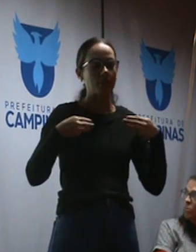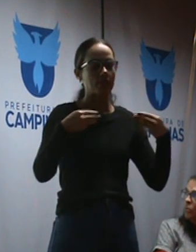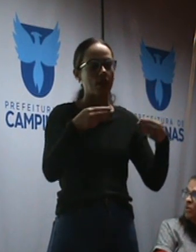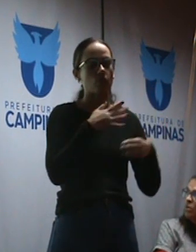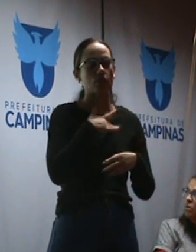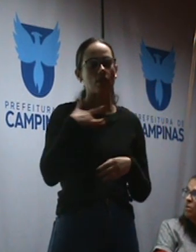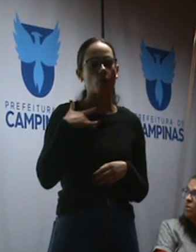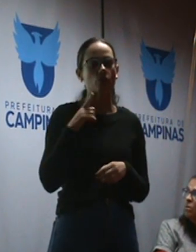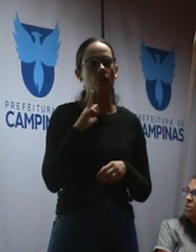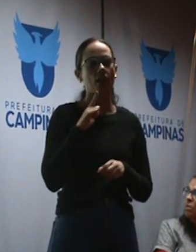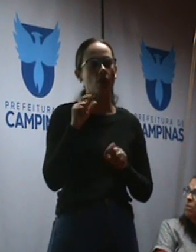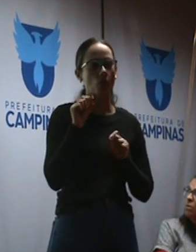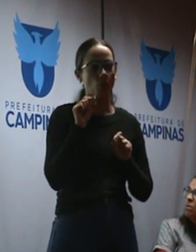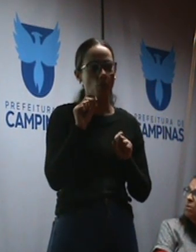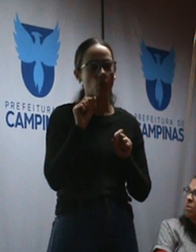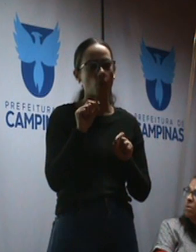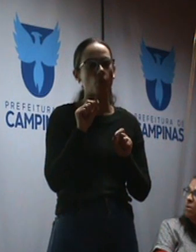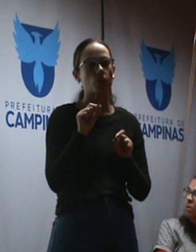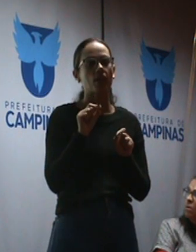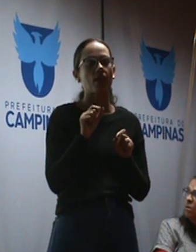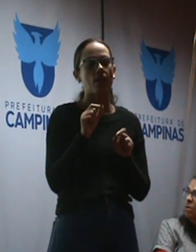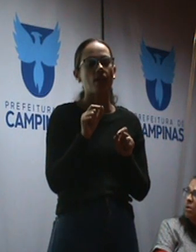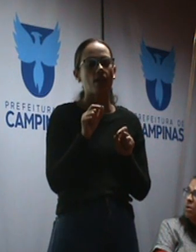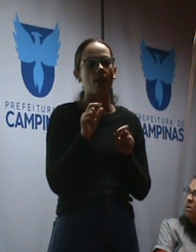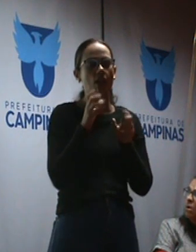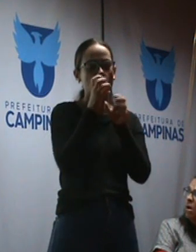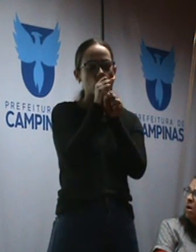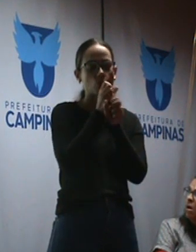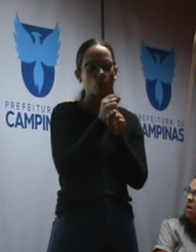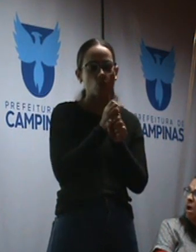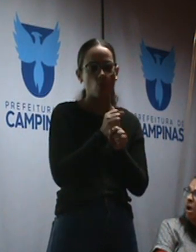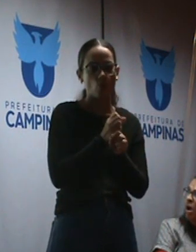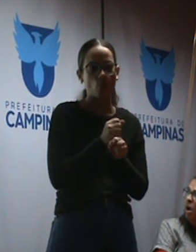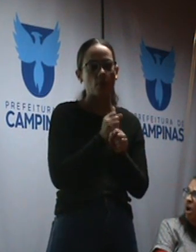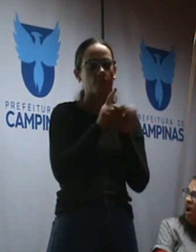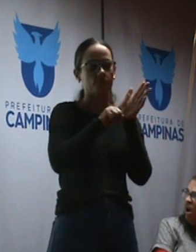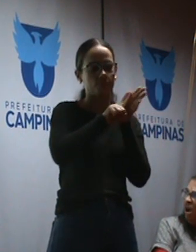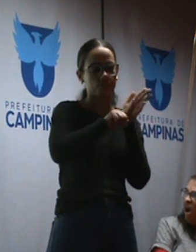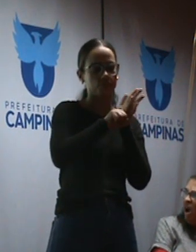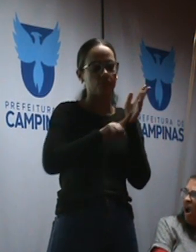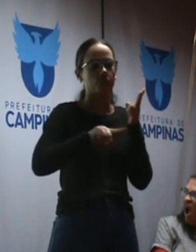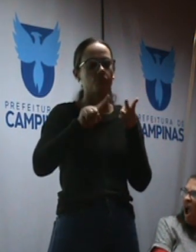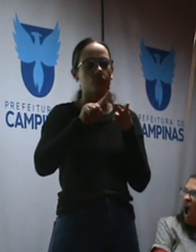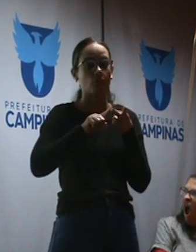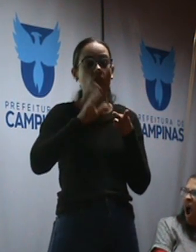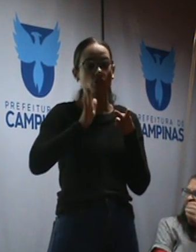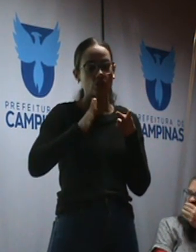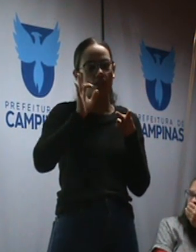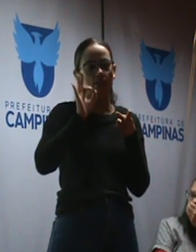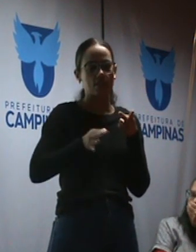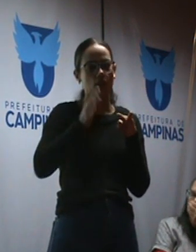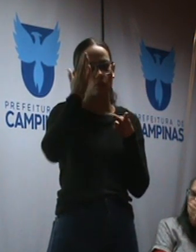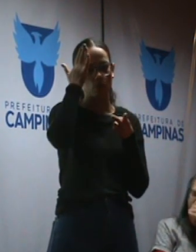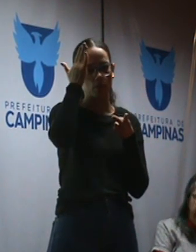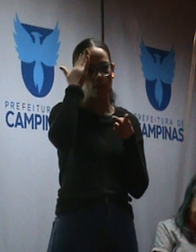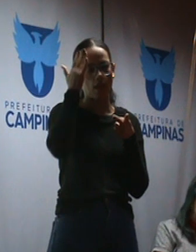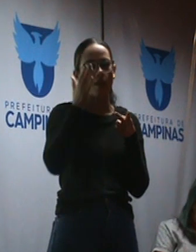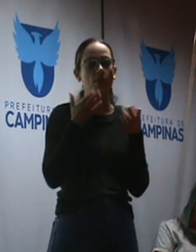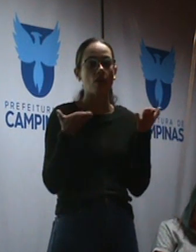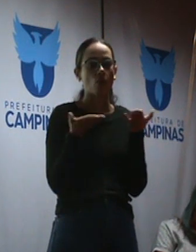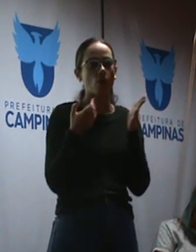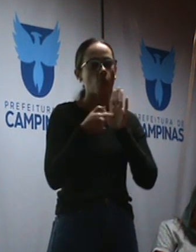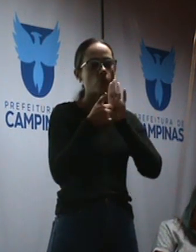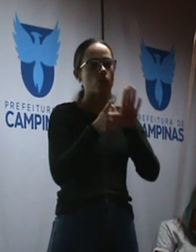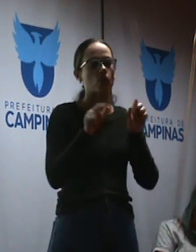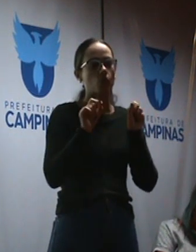casos prováveis, então entre os casos confirmados e os que estão em investigação. Para a gente está trabalhando com casos confirmados,